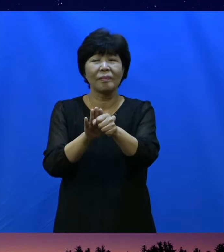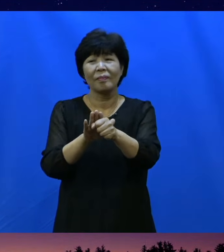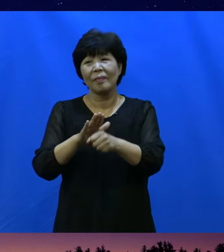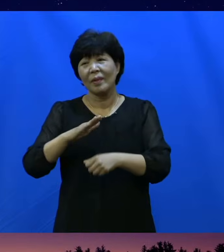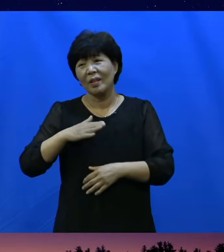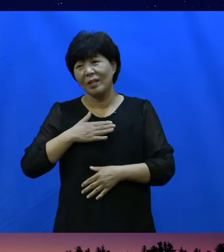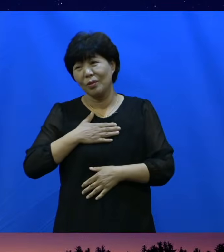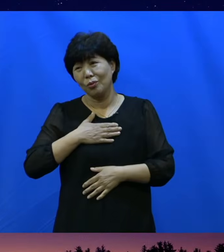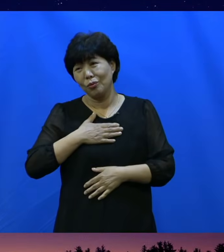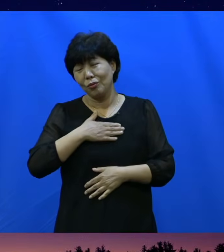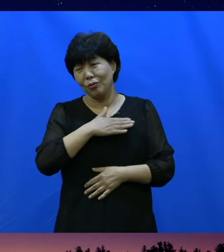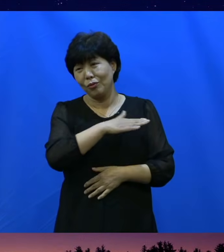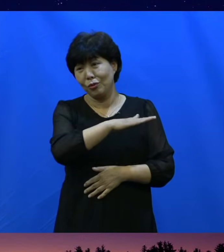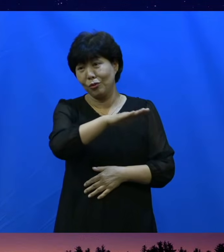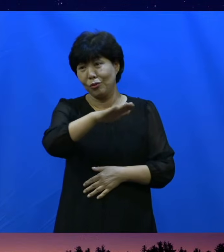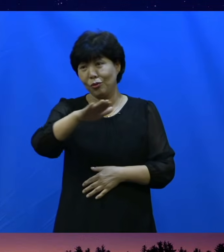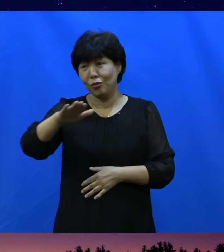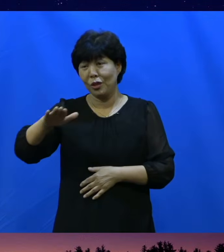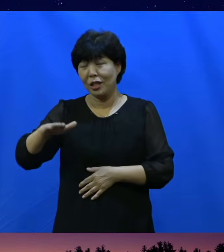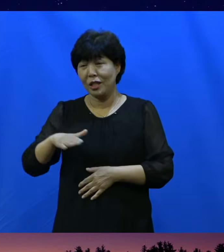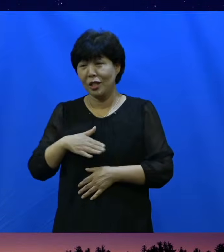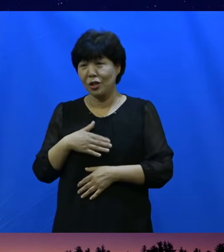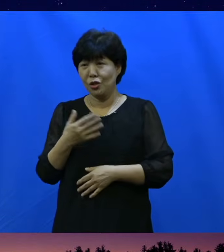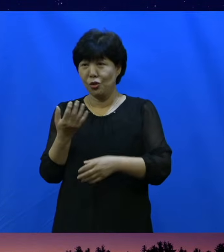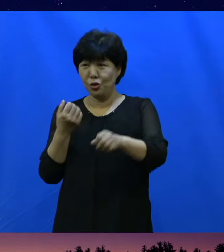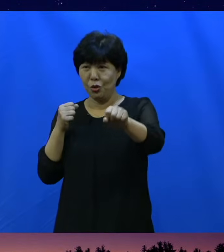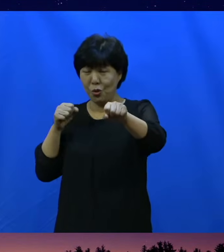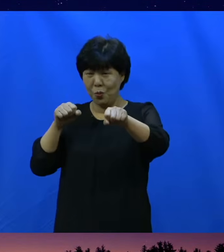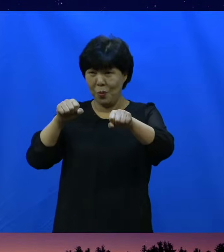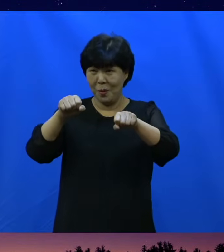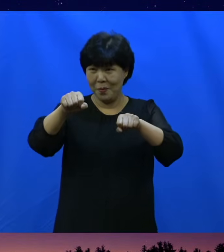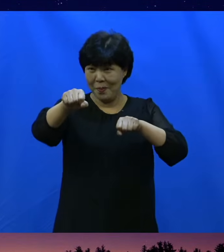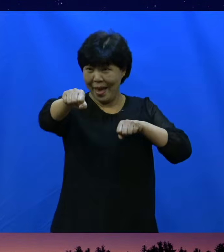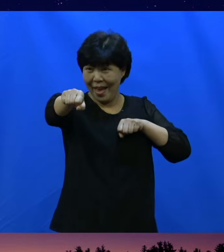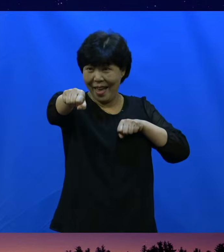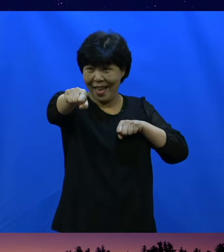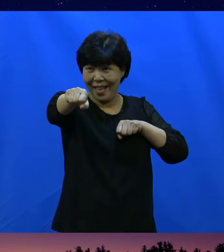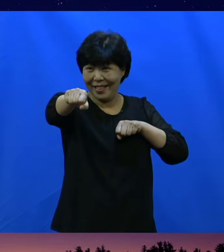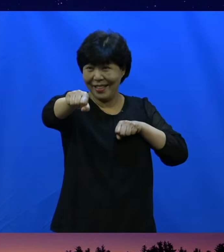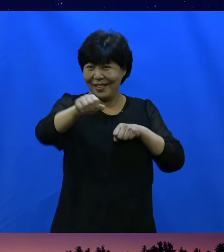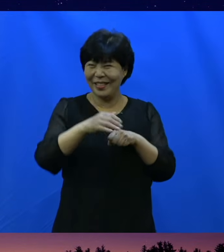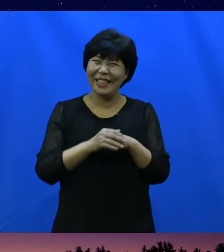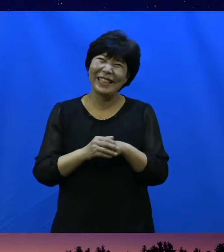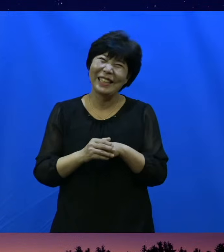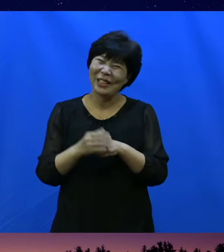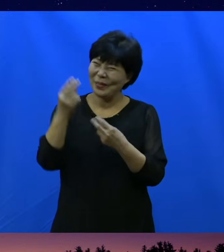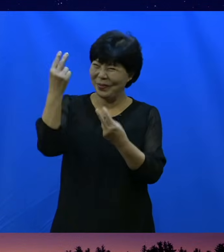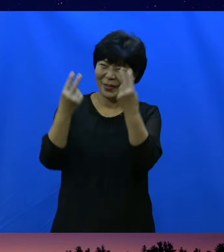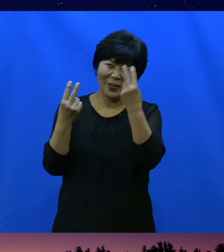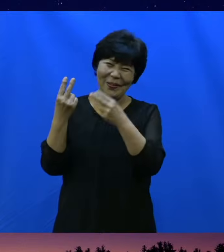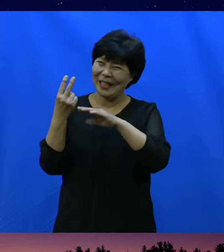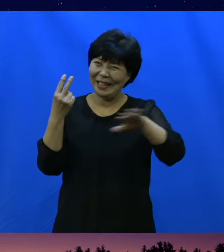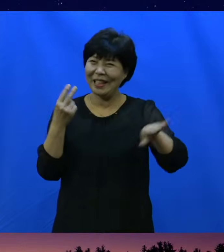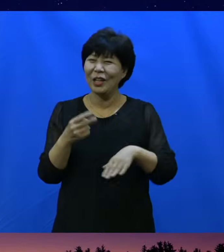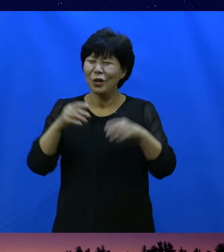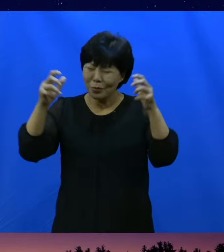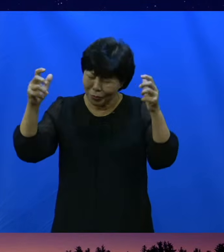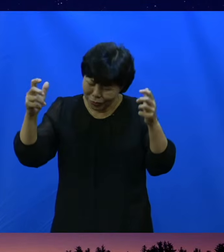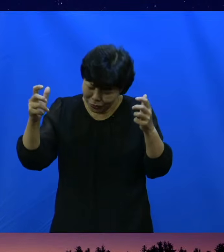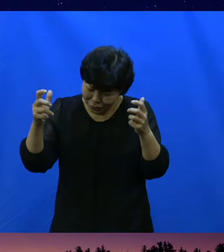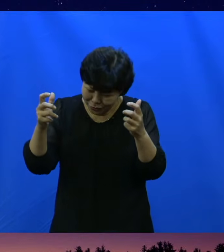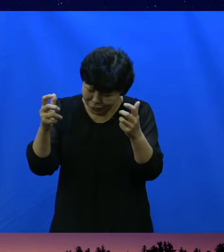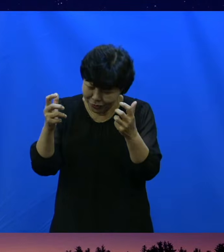우리를 뭐 울트라, 뭐 슈퍼, 뭐 무슨 그레이트, 무슨 단어를 다 써도 안 돼요. 풍성,